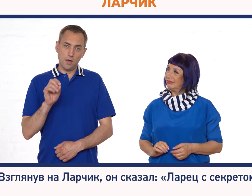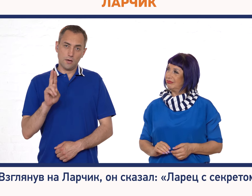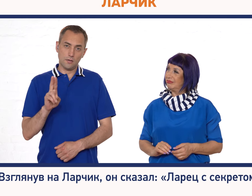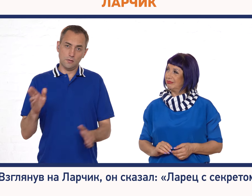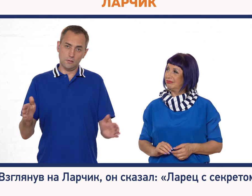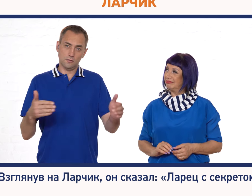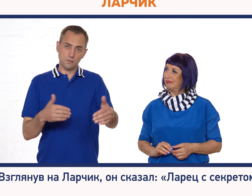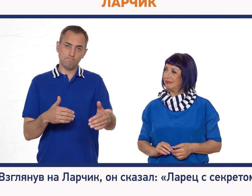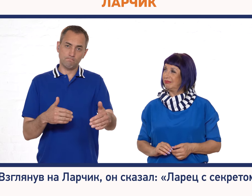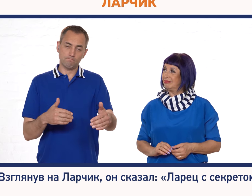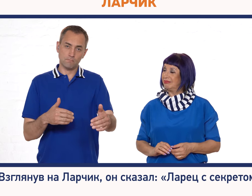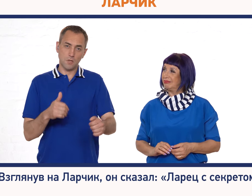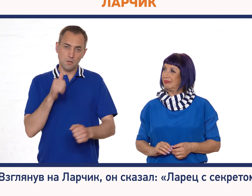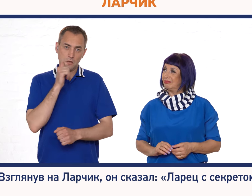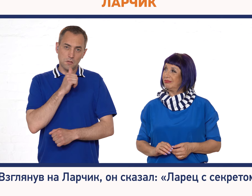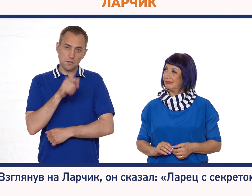ларец